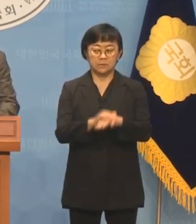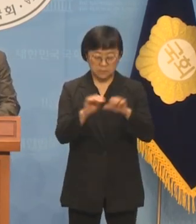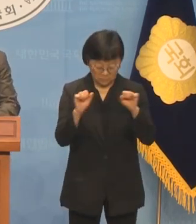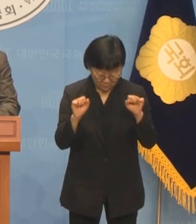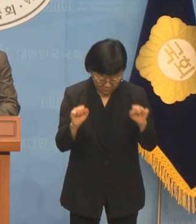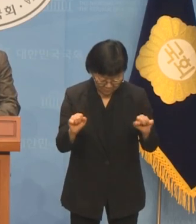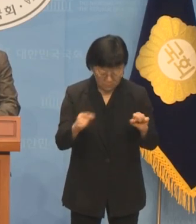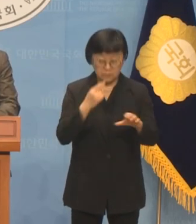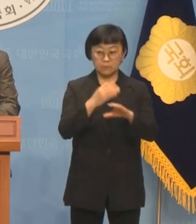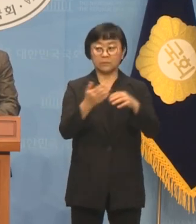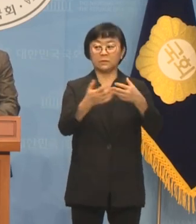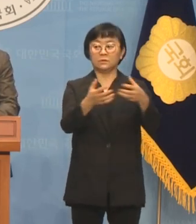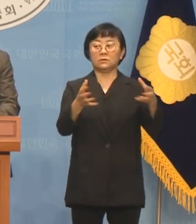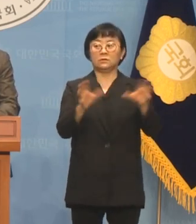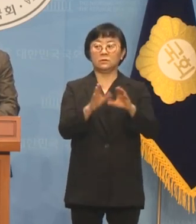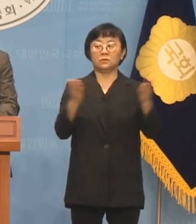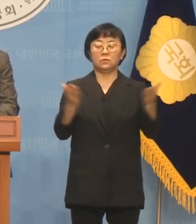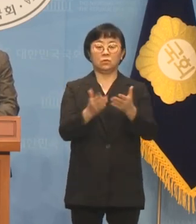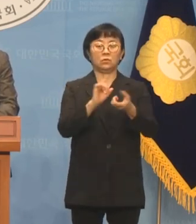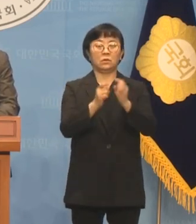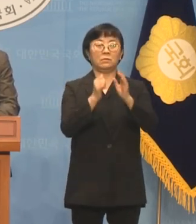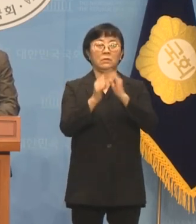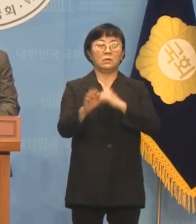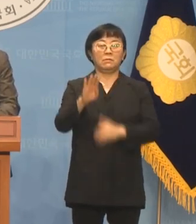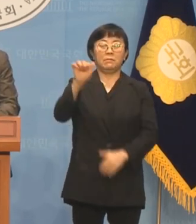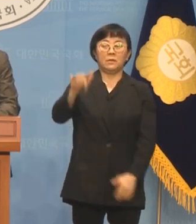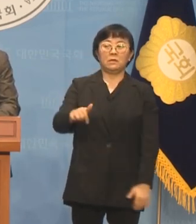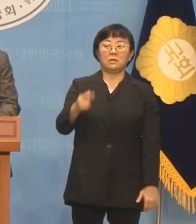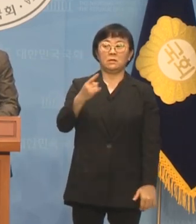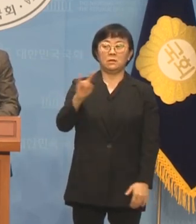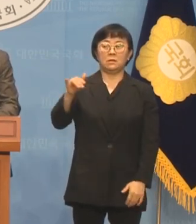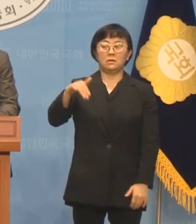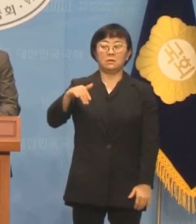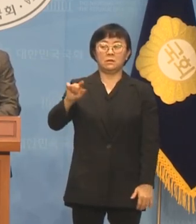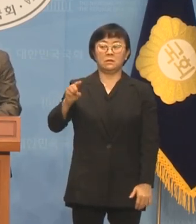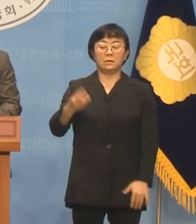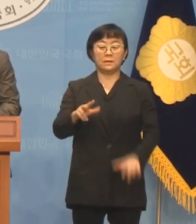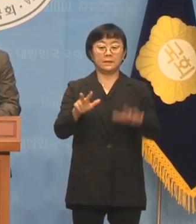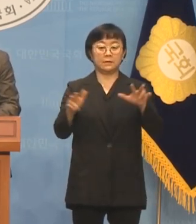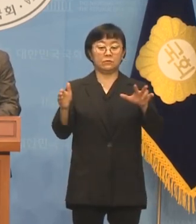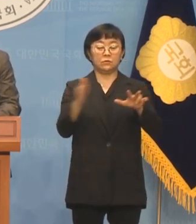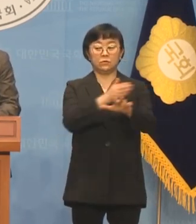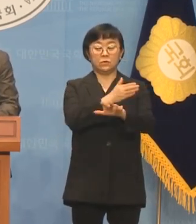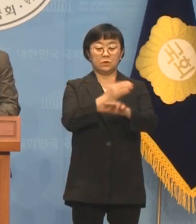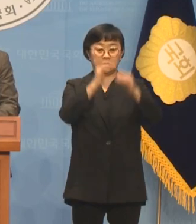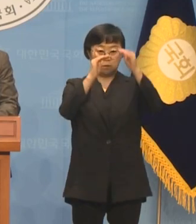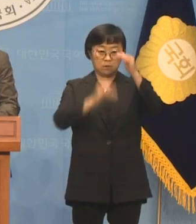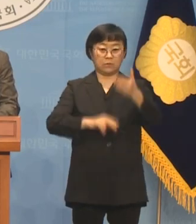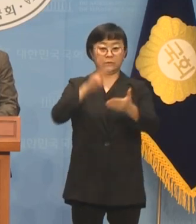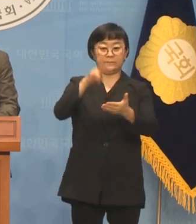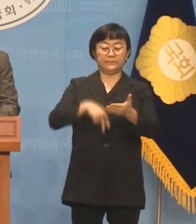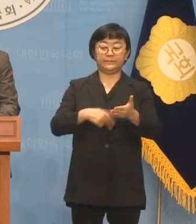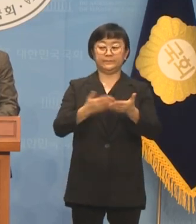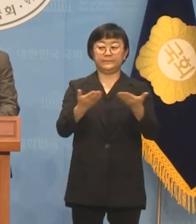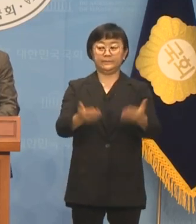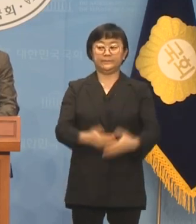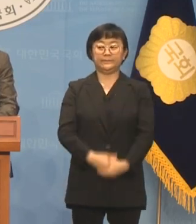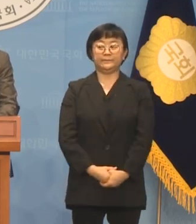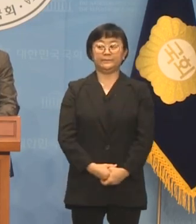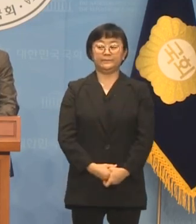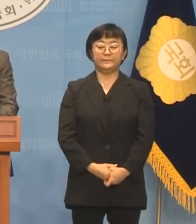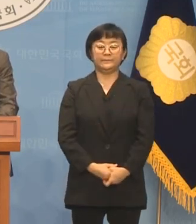안녕하십니까. 더불어민주당 노동대변인 박해철입니다. 지금부터 준비한 브리핑을 시작하겠습니다.